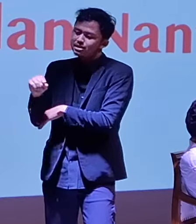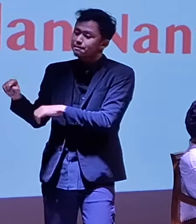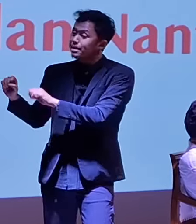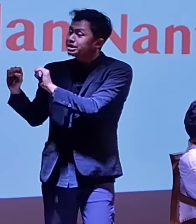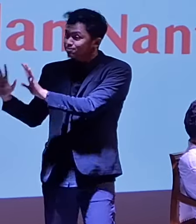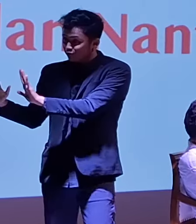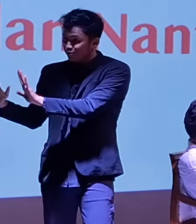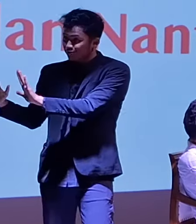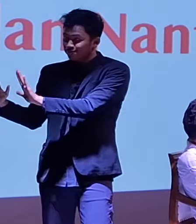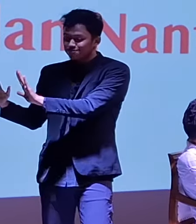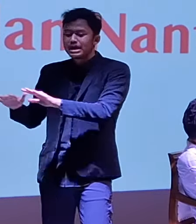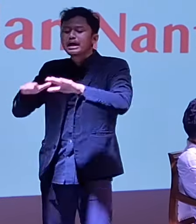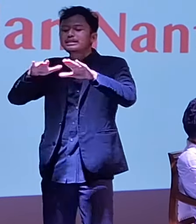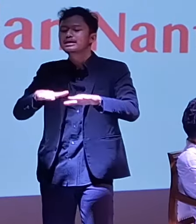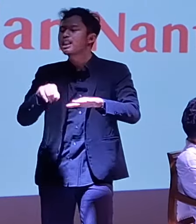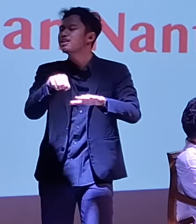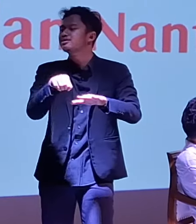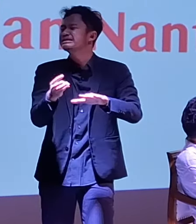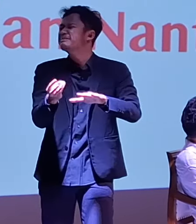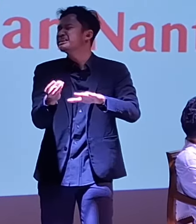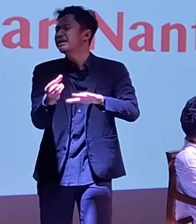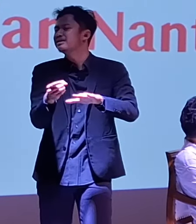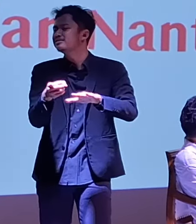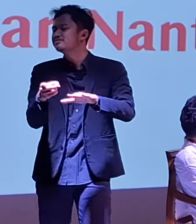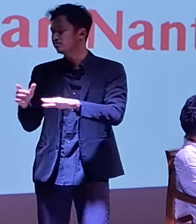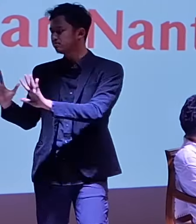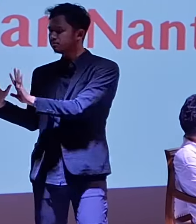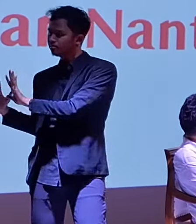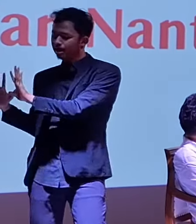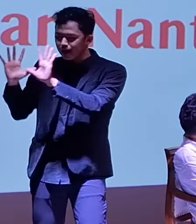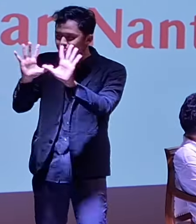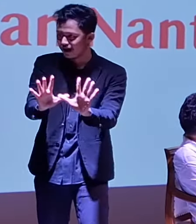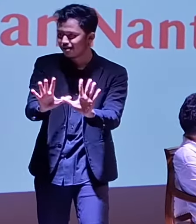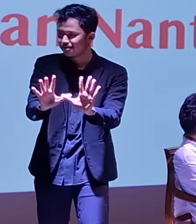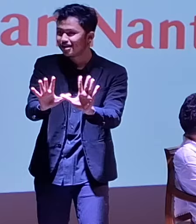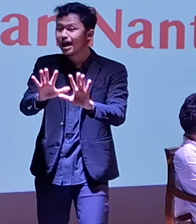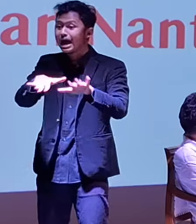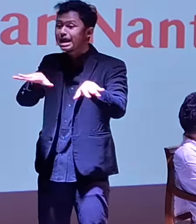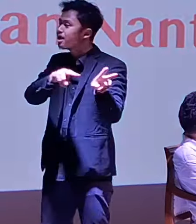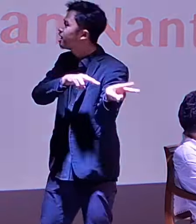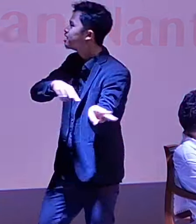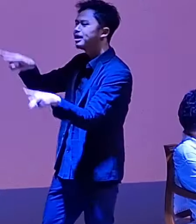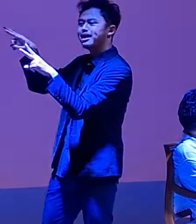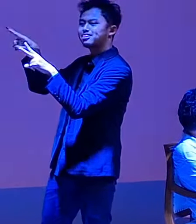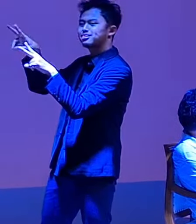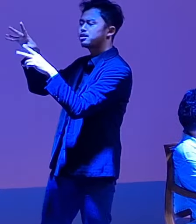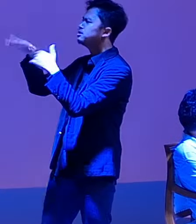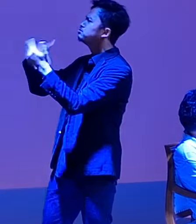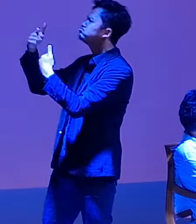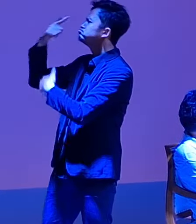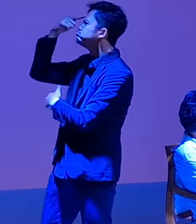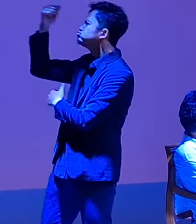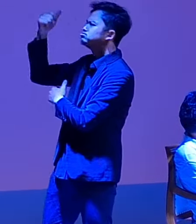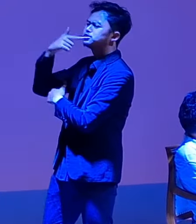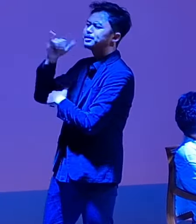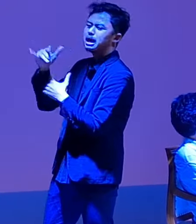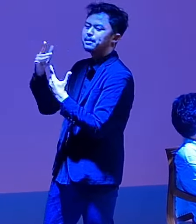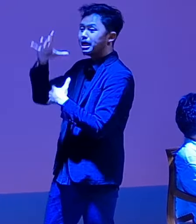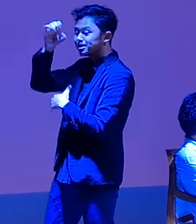anak tinggal di sana biar dia mengikuti proses pembelajaran seperti